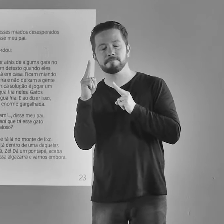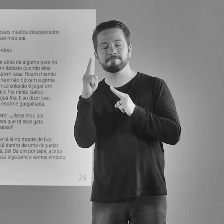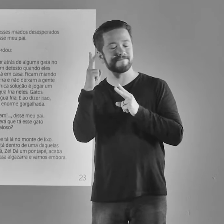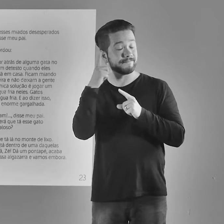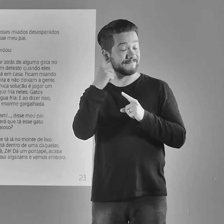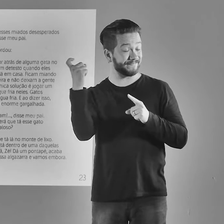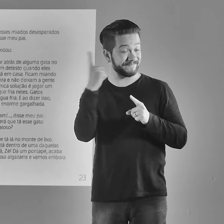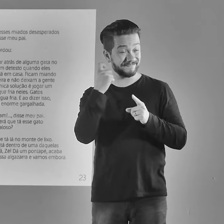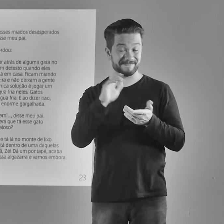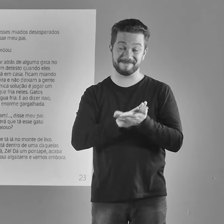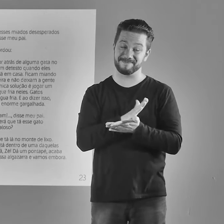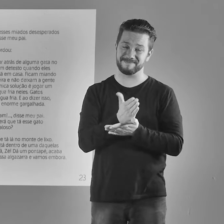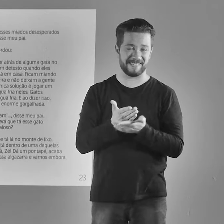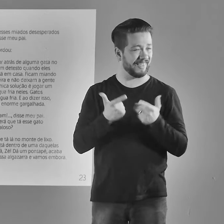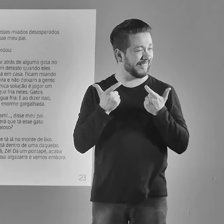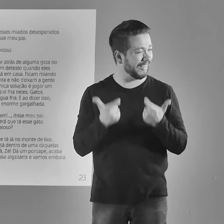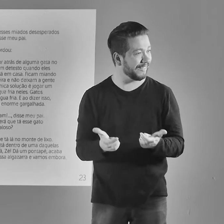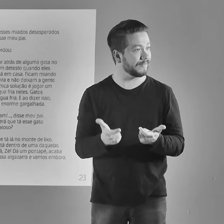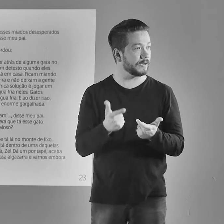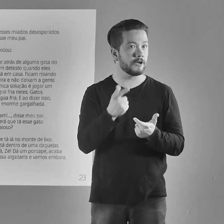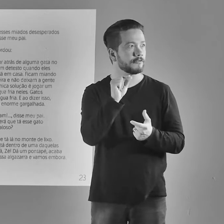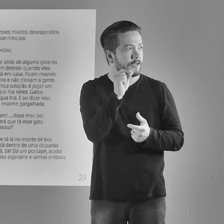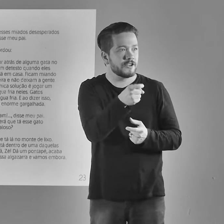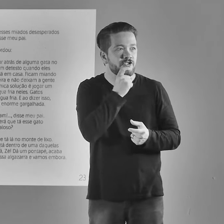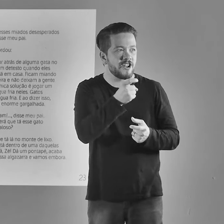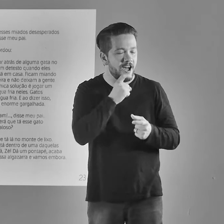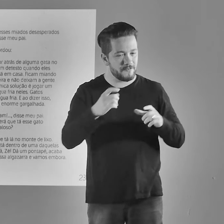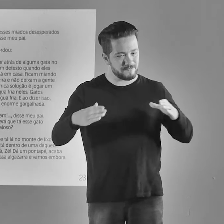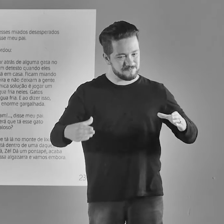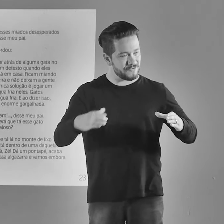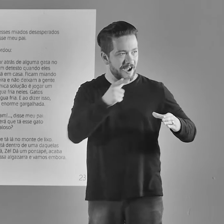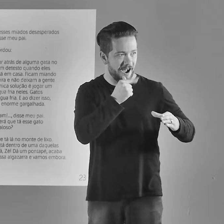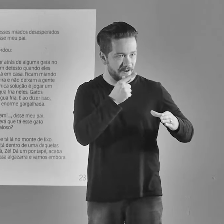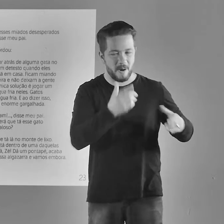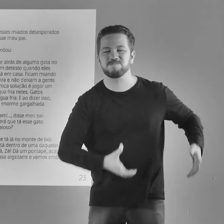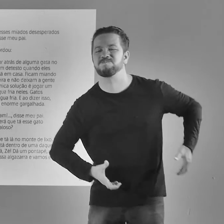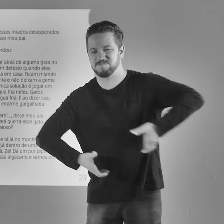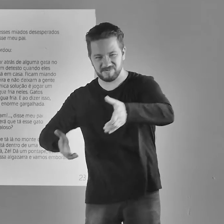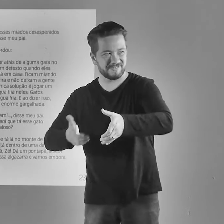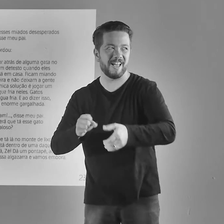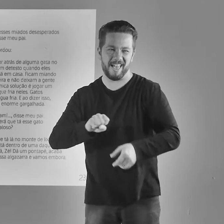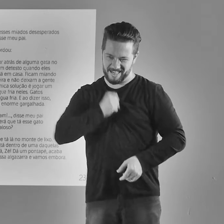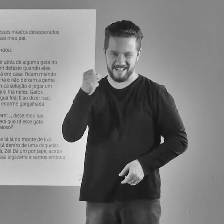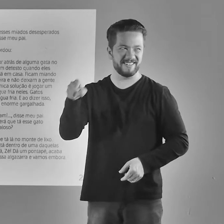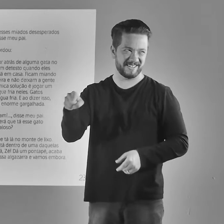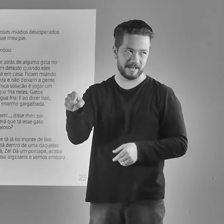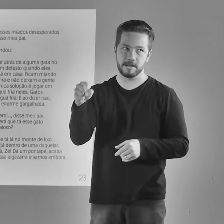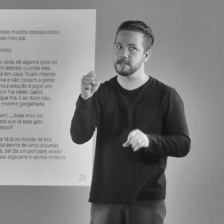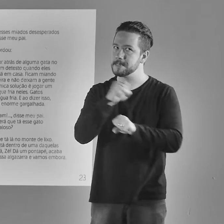A única solução é jogar um balde de água fria neles. Gatos detestam água